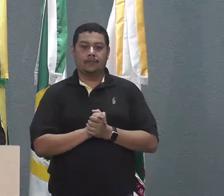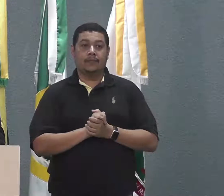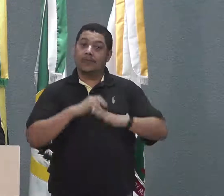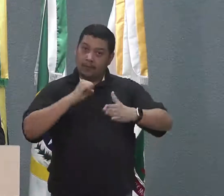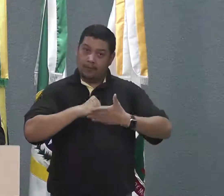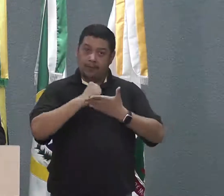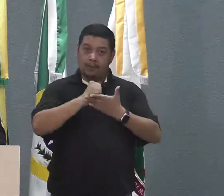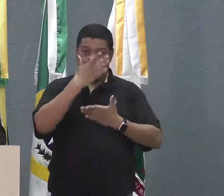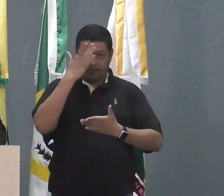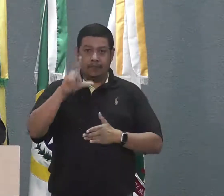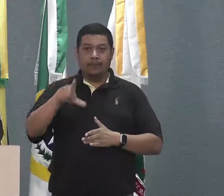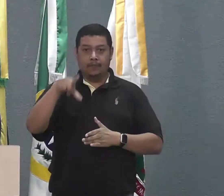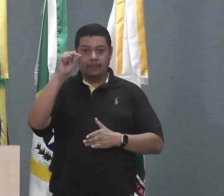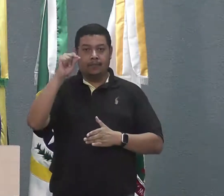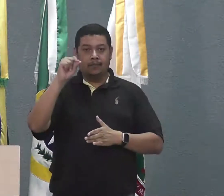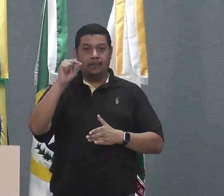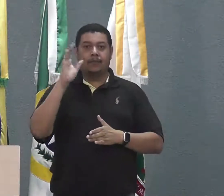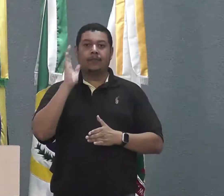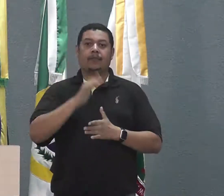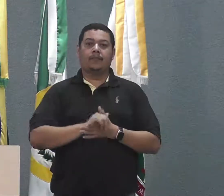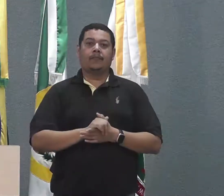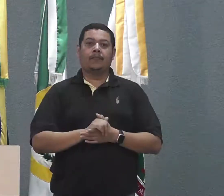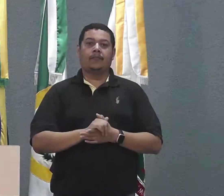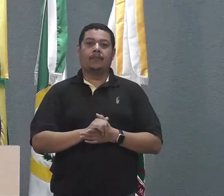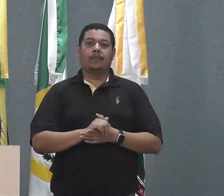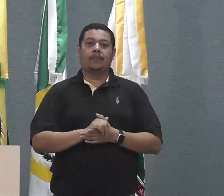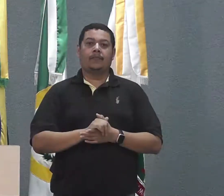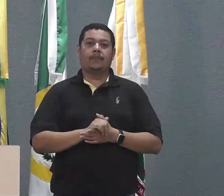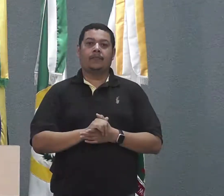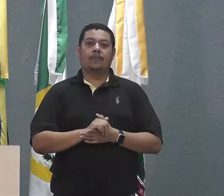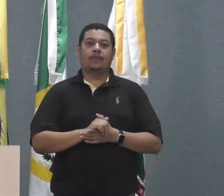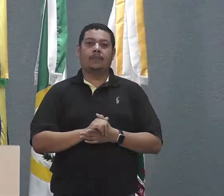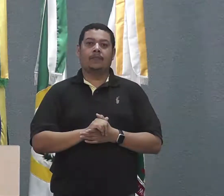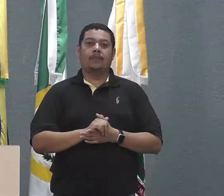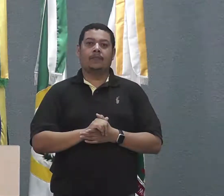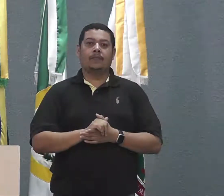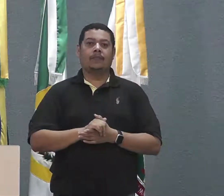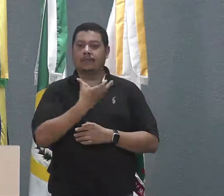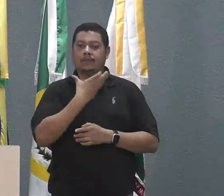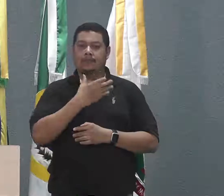contemplados no sorteio datado de dia 22 de dezembro.